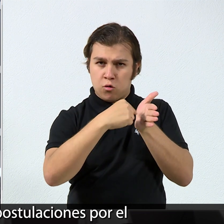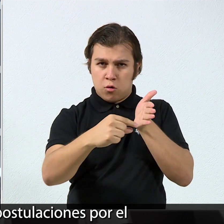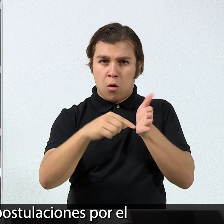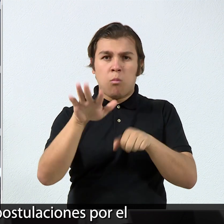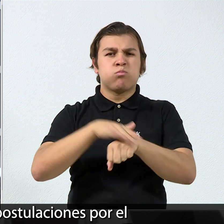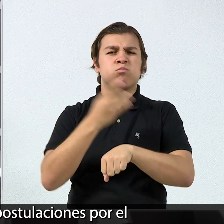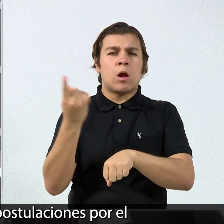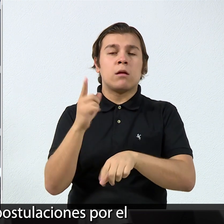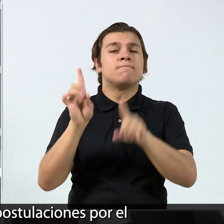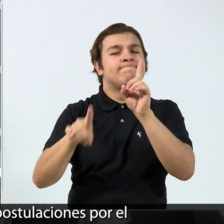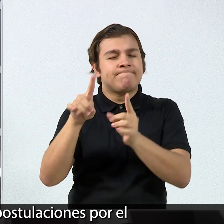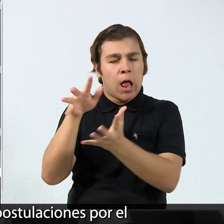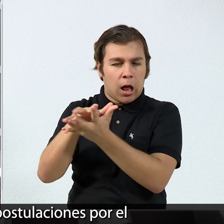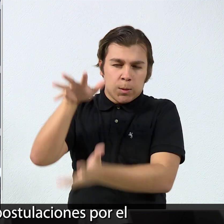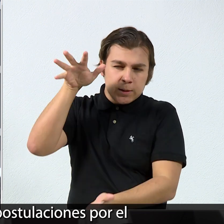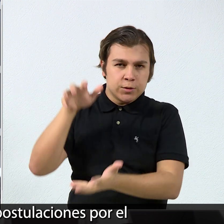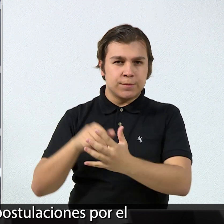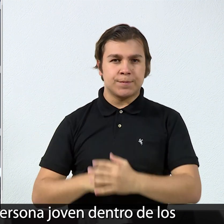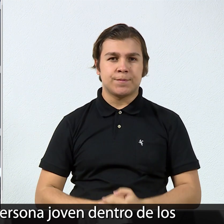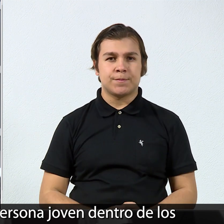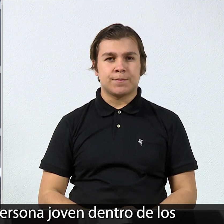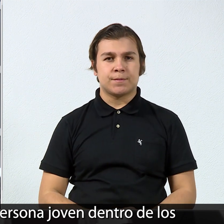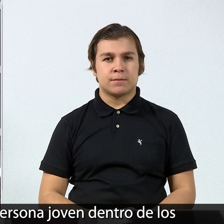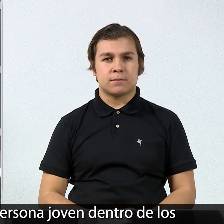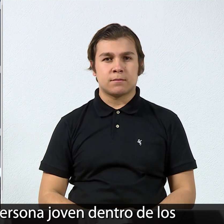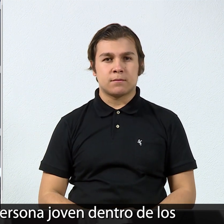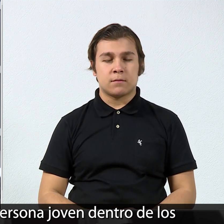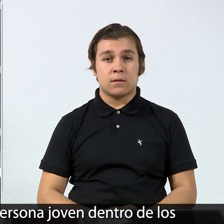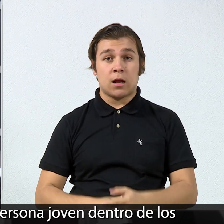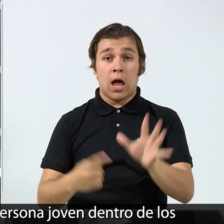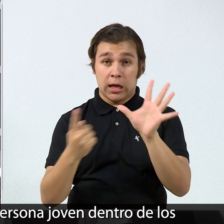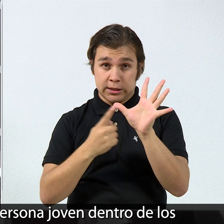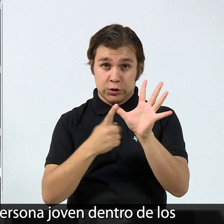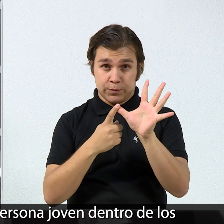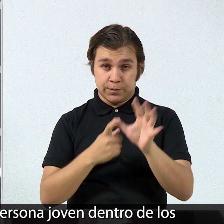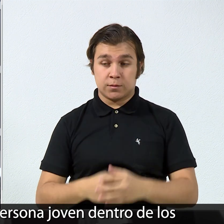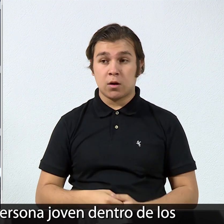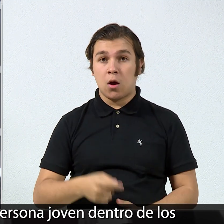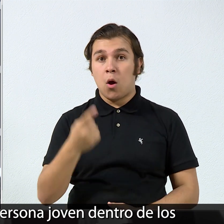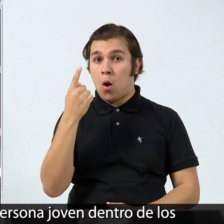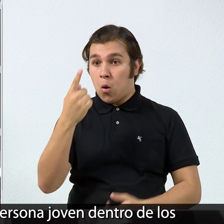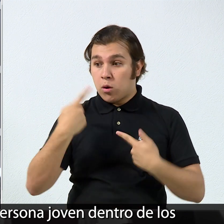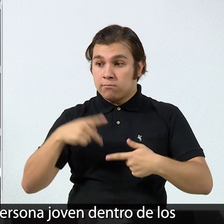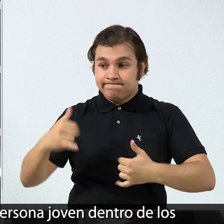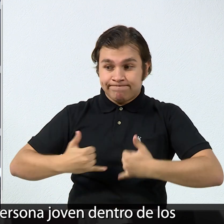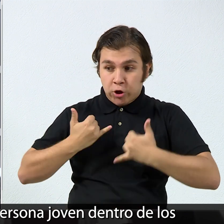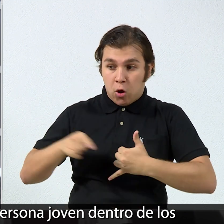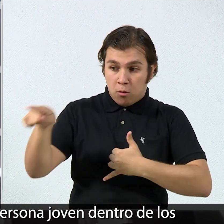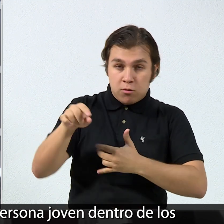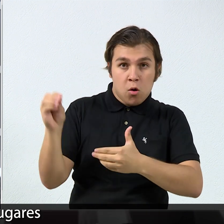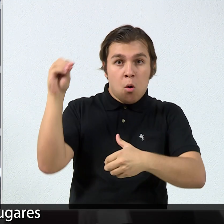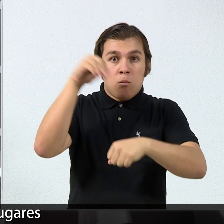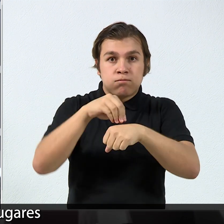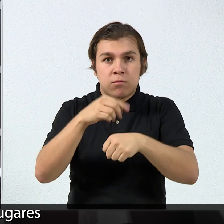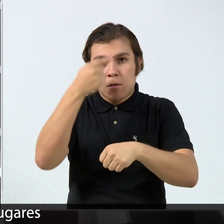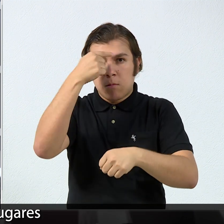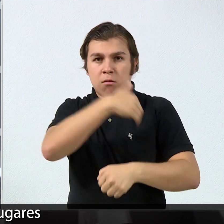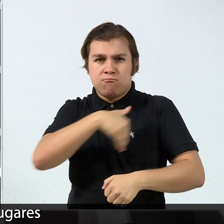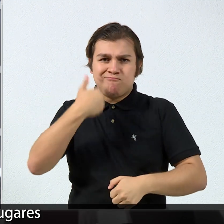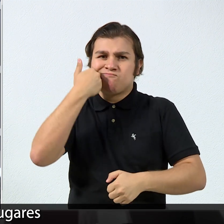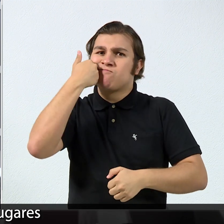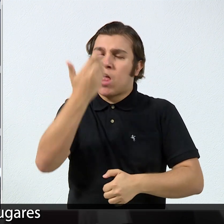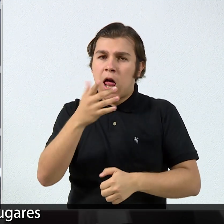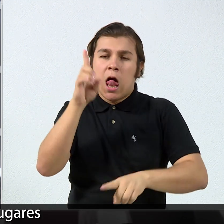por el principio de representación proporcional. Quinto, postular al menos una persona joven dentro de los primeros 10 lugares